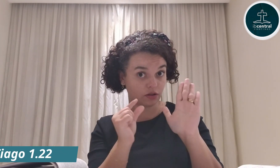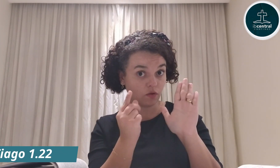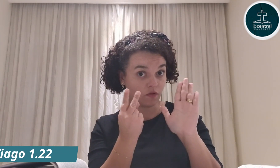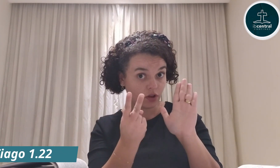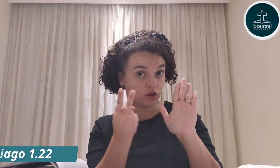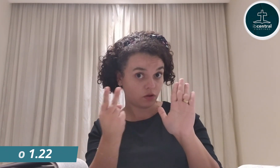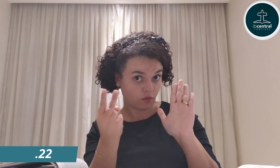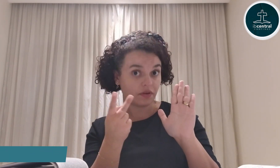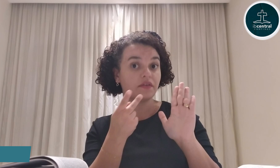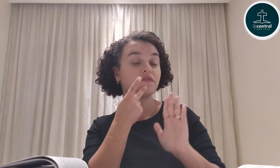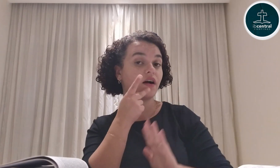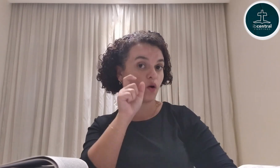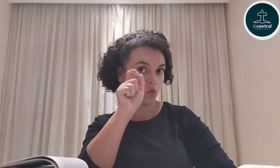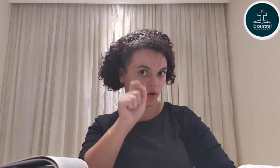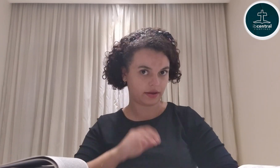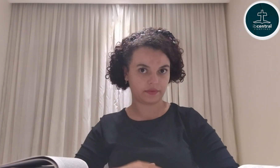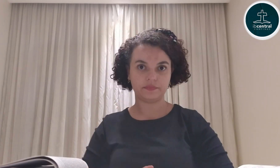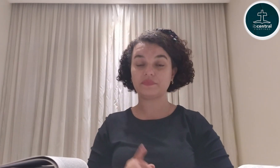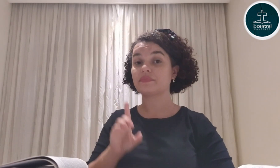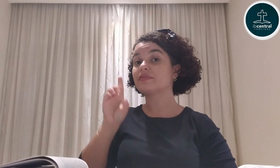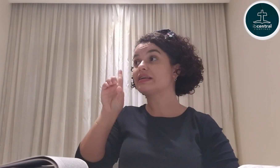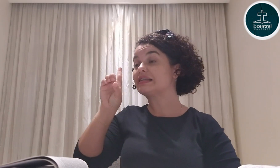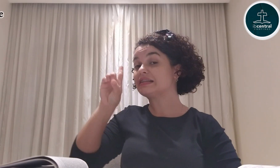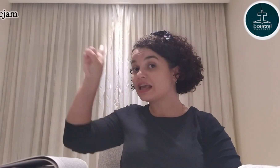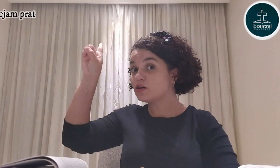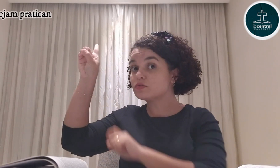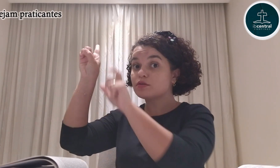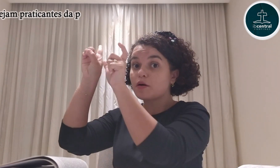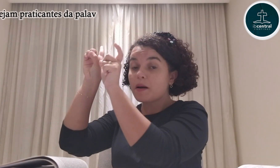fala em Tiago, capítulo 1, versículo 22.